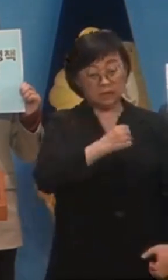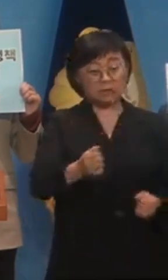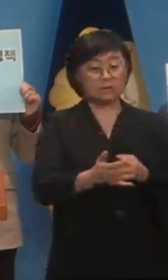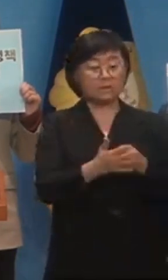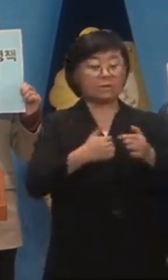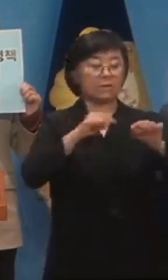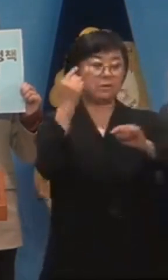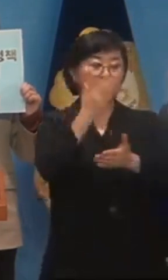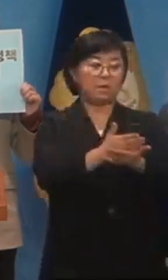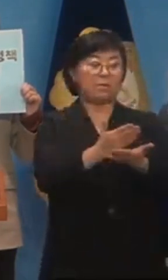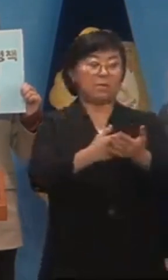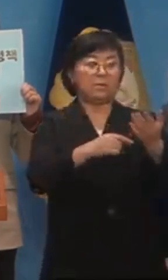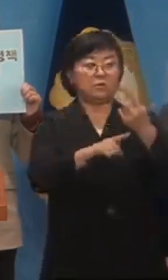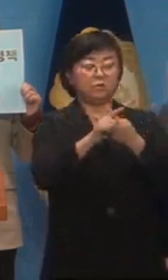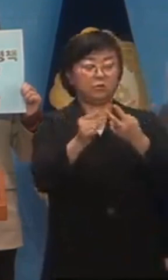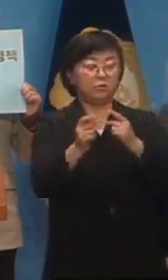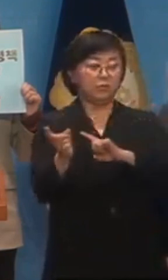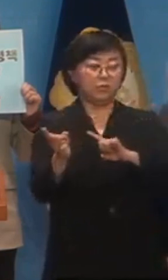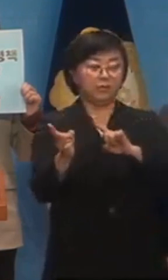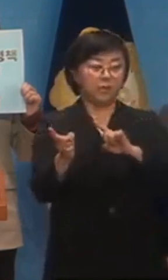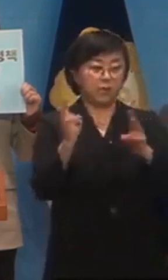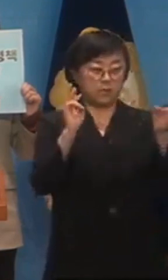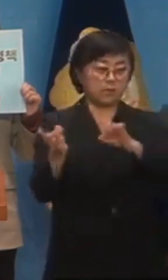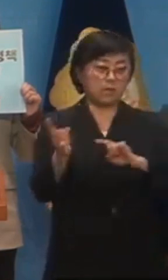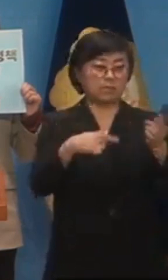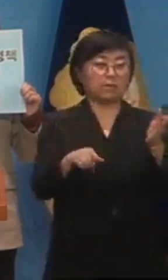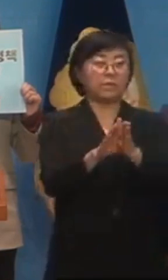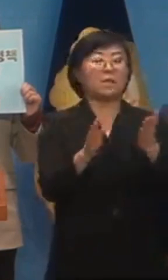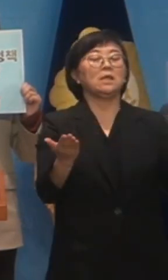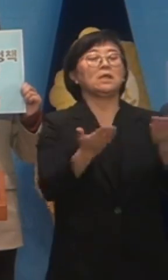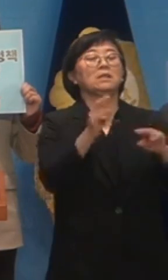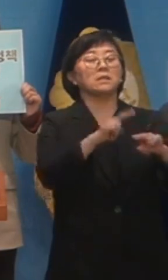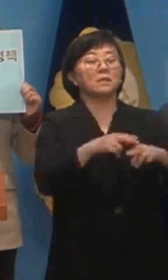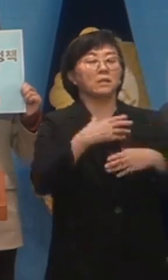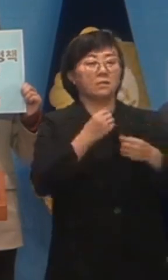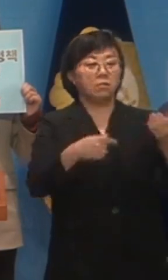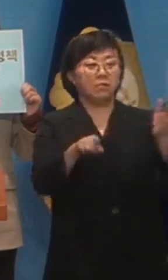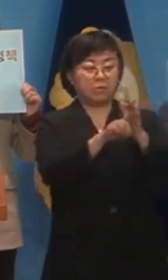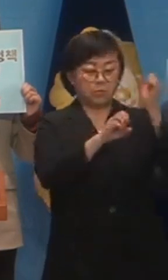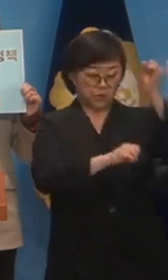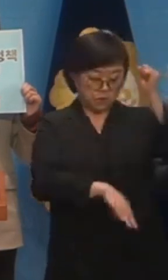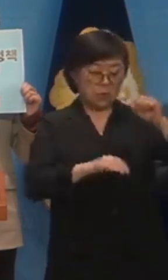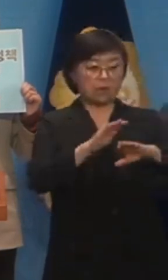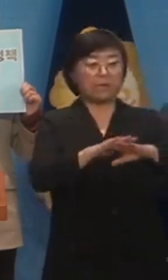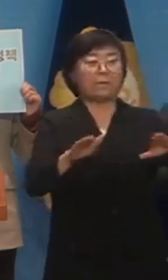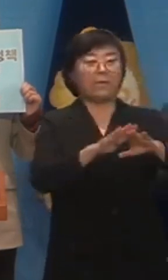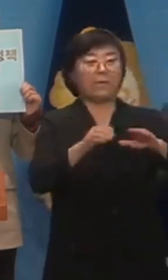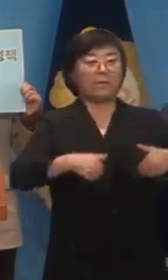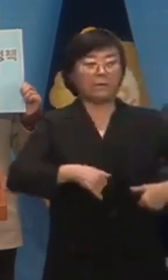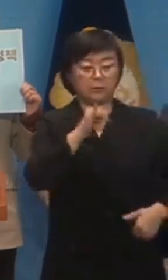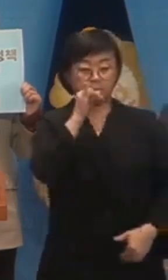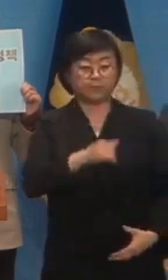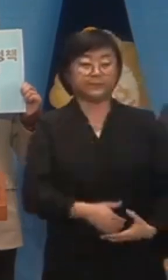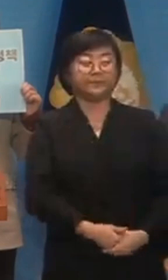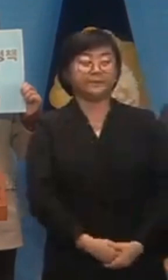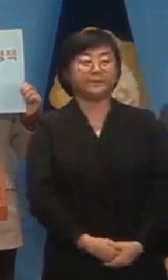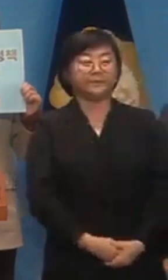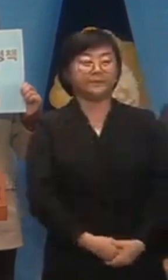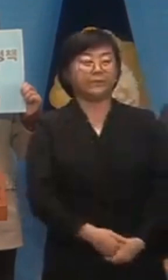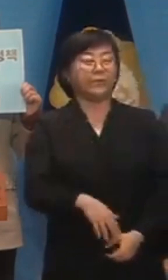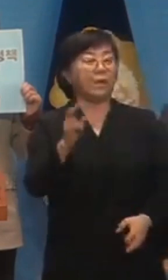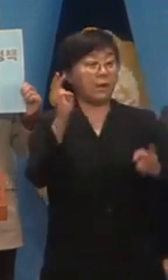아닌 중소기업 활성화와 일자리 안정화를 위한 본질적 대안이 필요합니다.